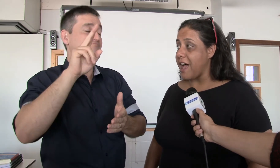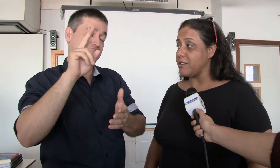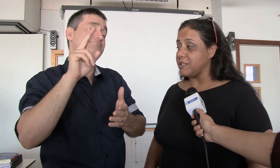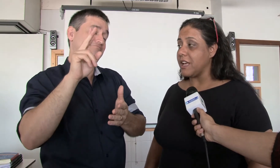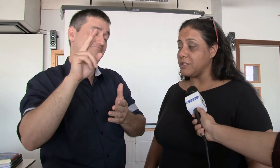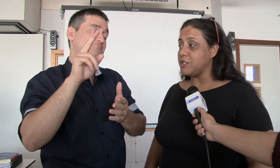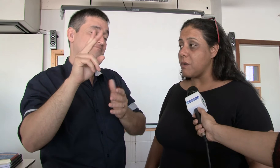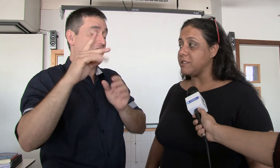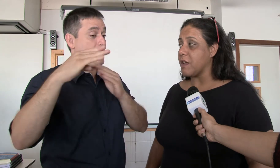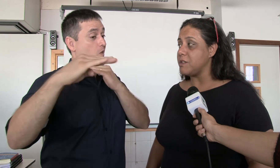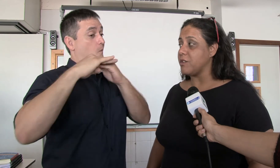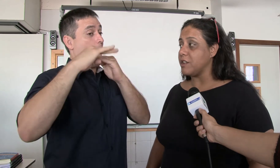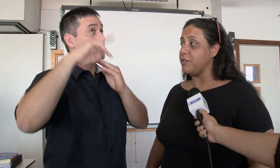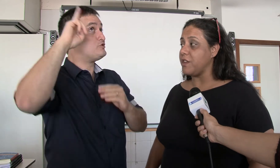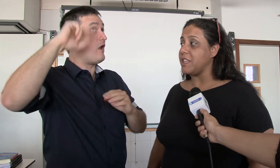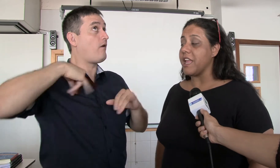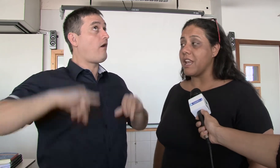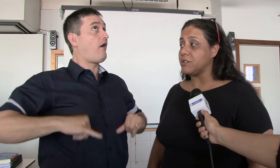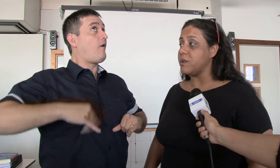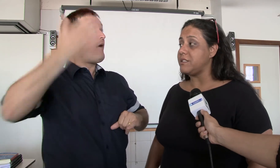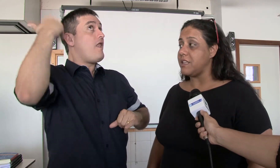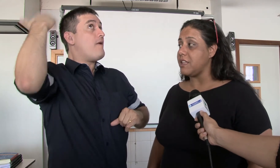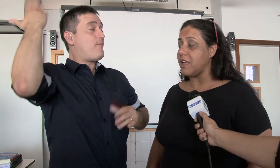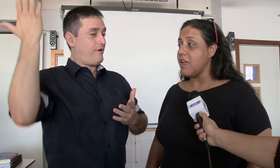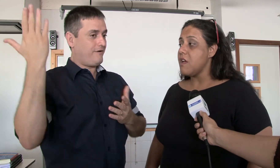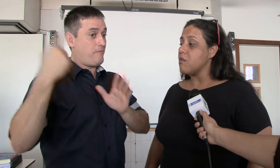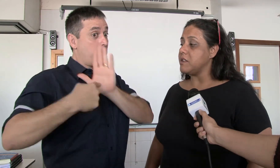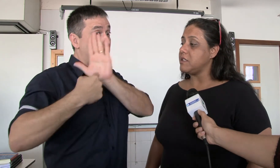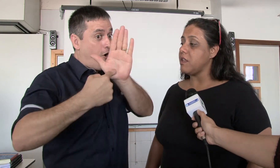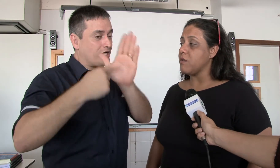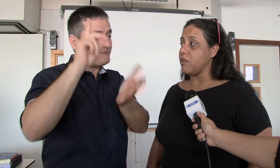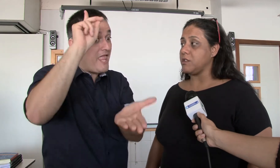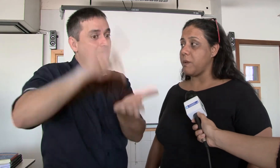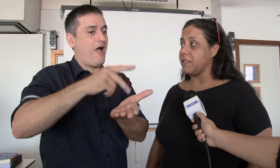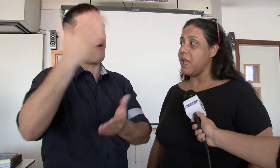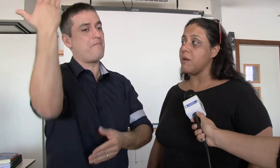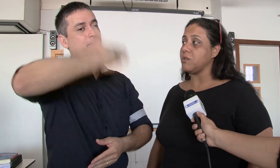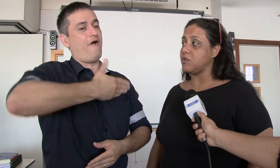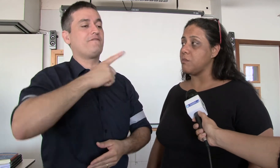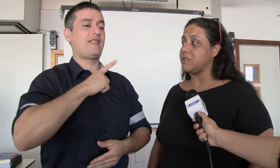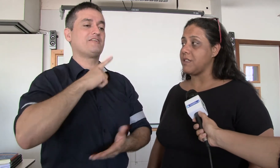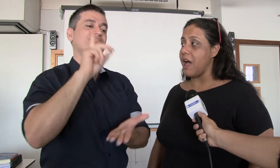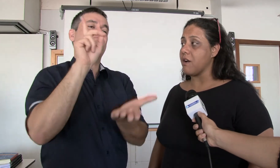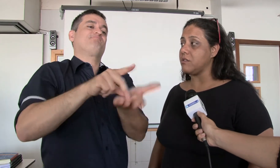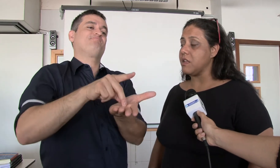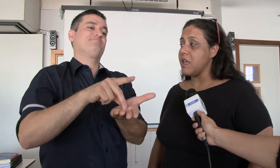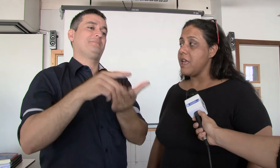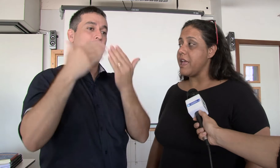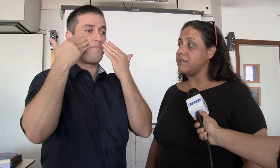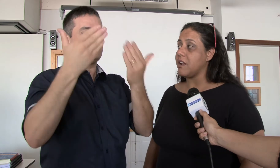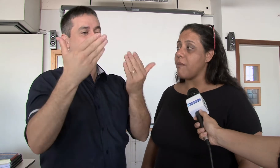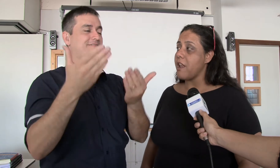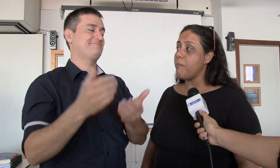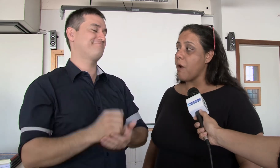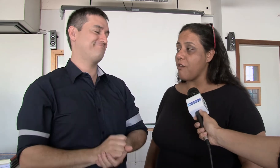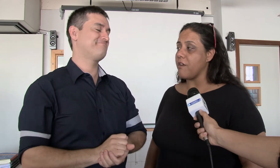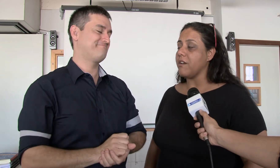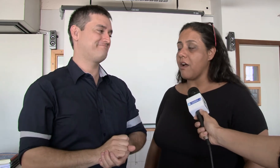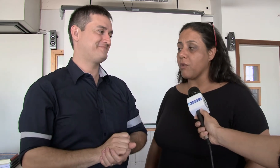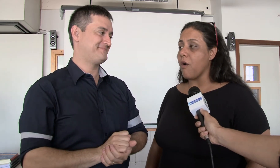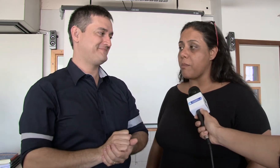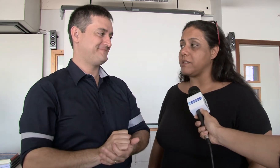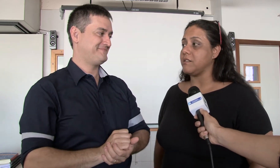de a gente mostra que é uma história de vida e elas coincidem coincidem no que nós perdemos os obstáculos e esse trabalho